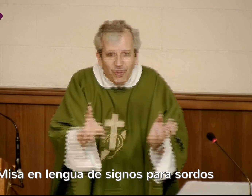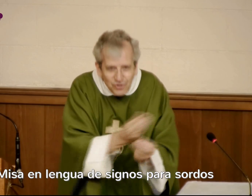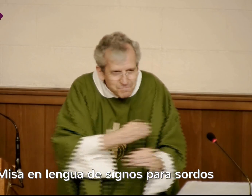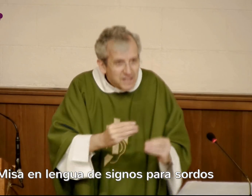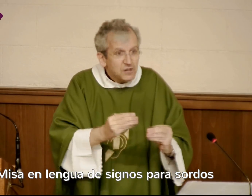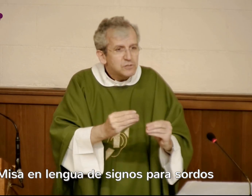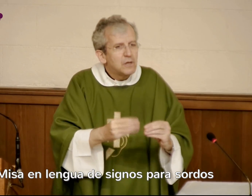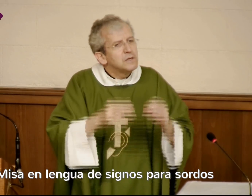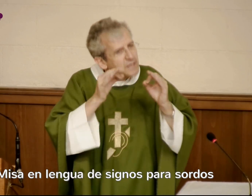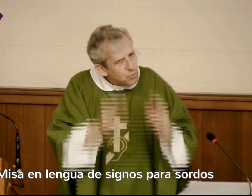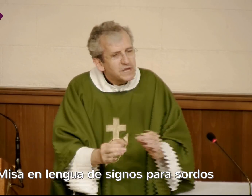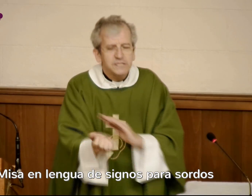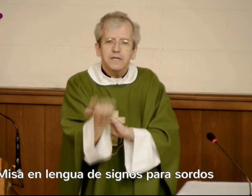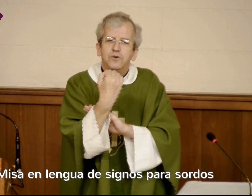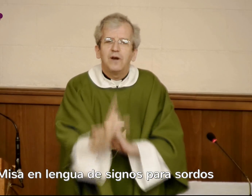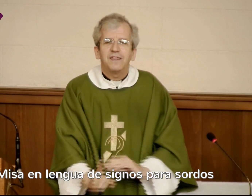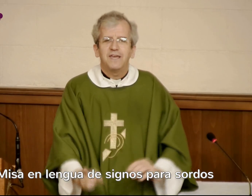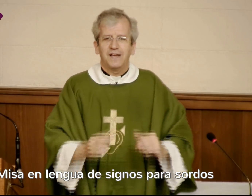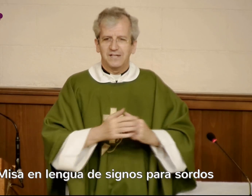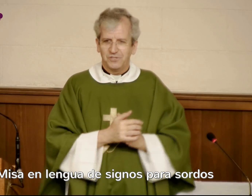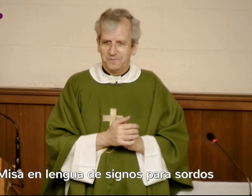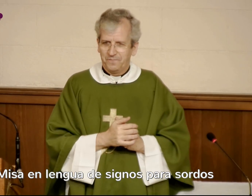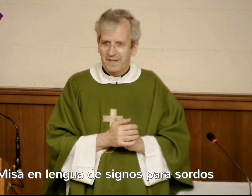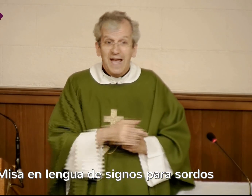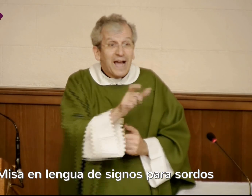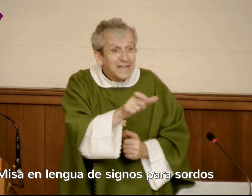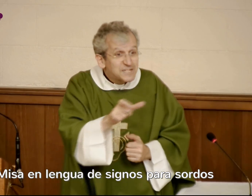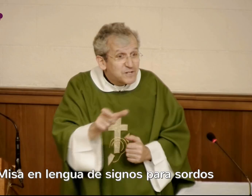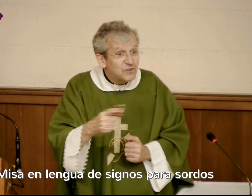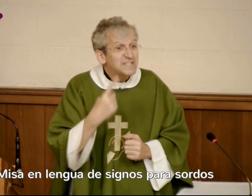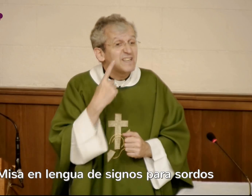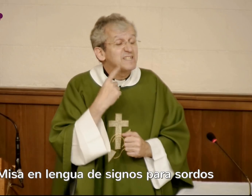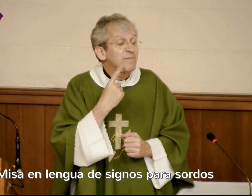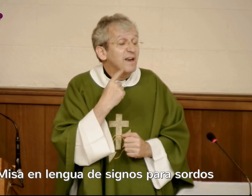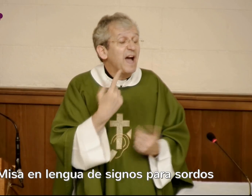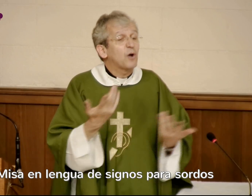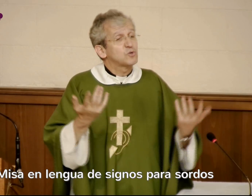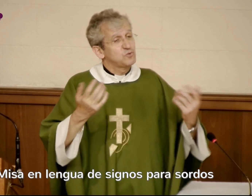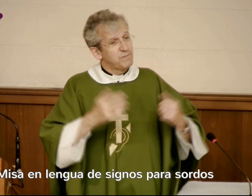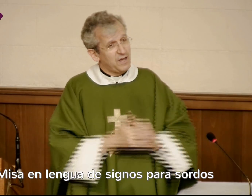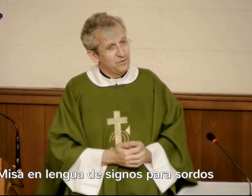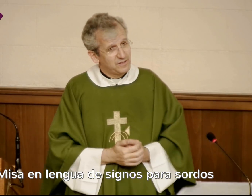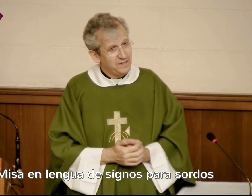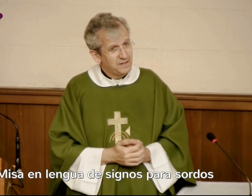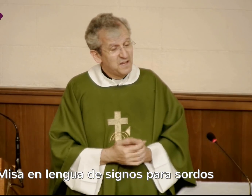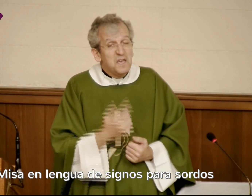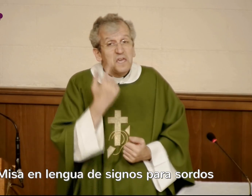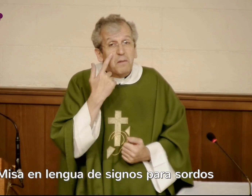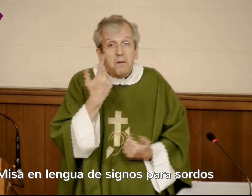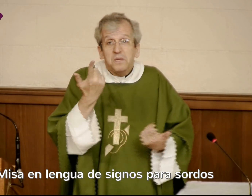los medios y aún así no le hacían caso. Aquellas personas que se habían acostumbrado y que habían